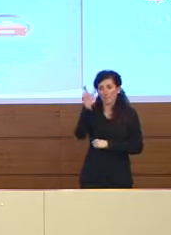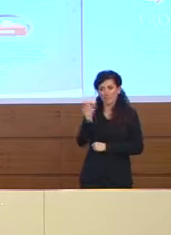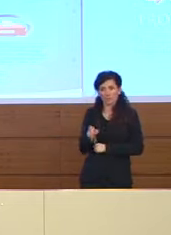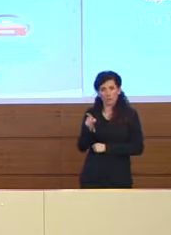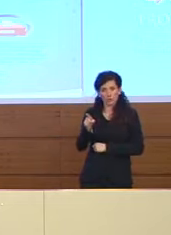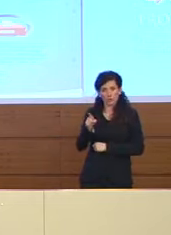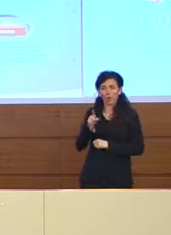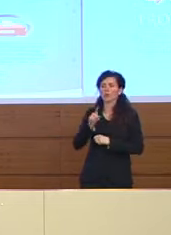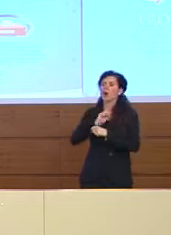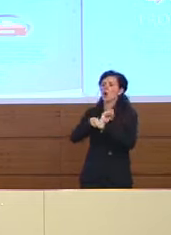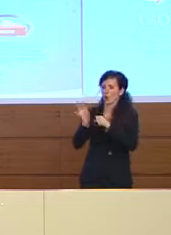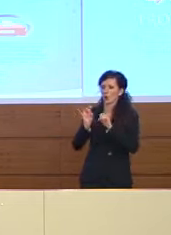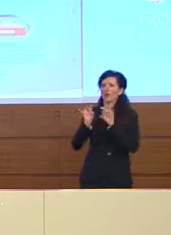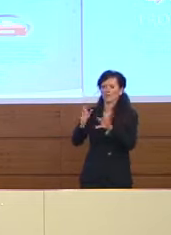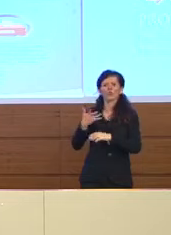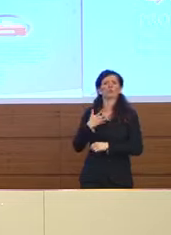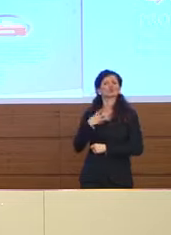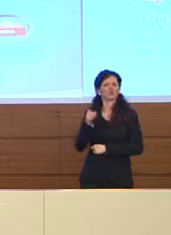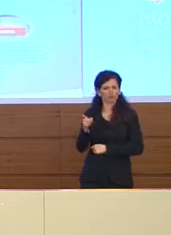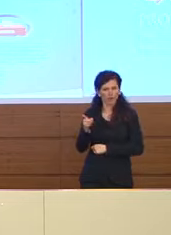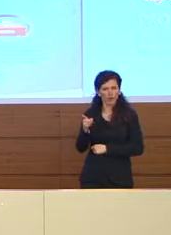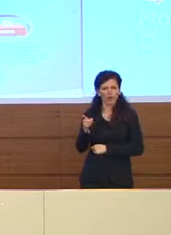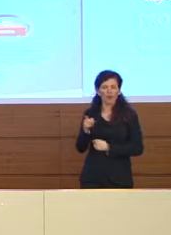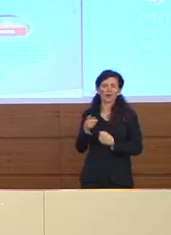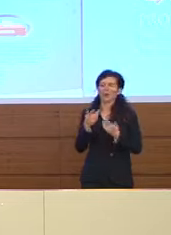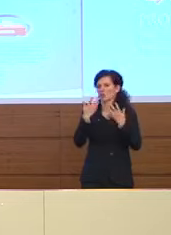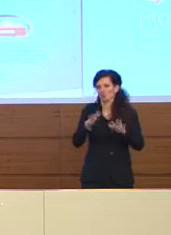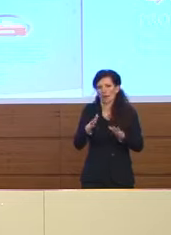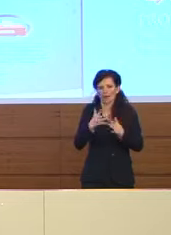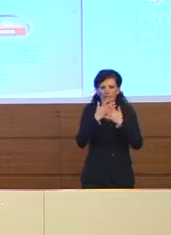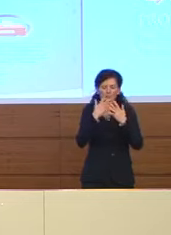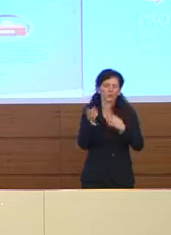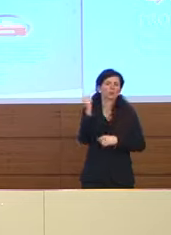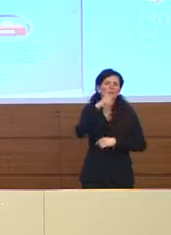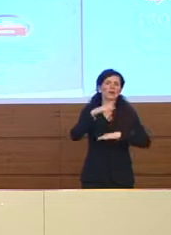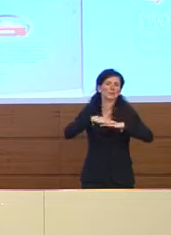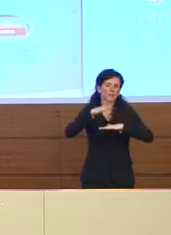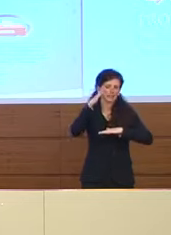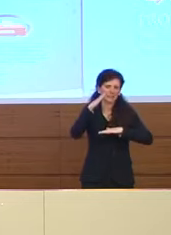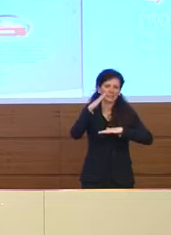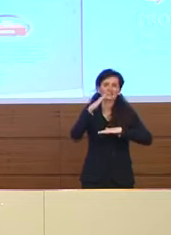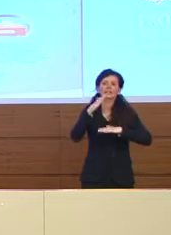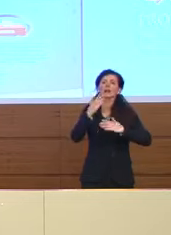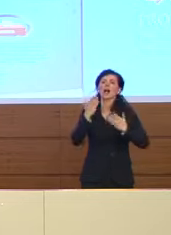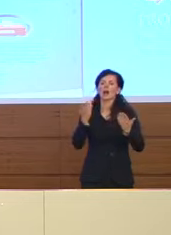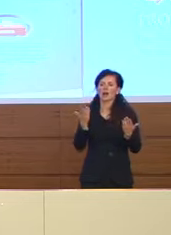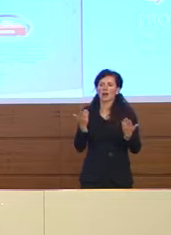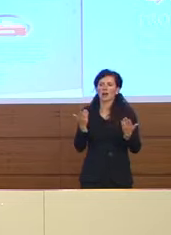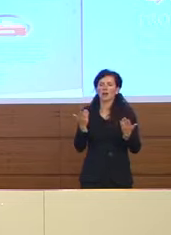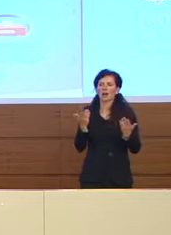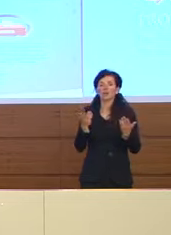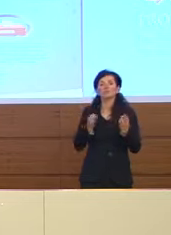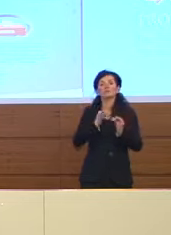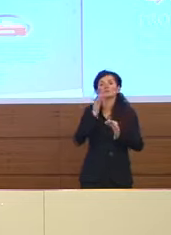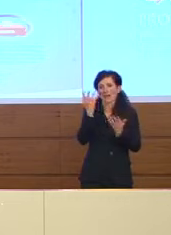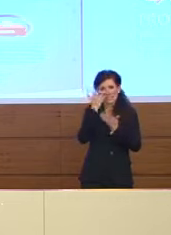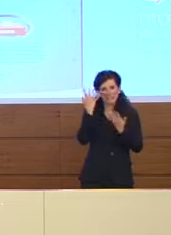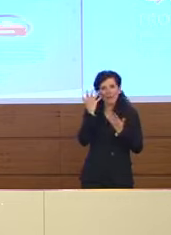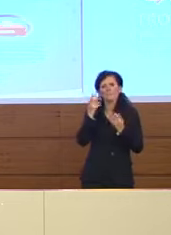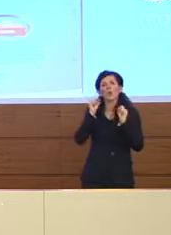domani mattina tanto per ipotizzare una data non è detto che rimanga positivo